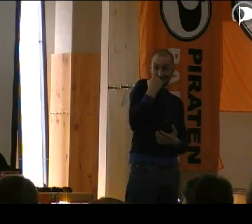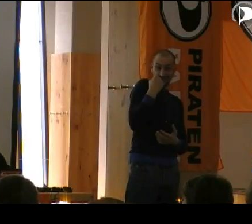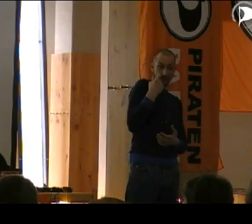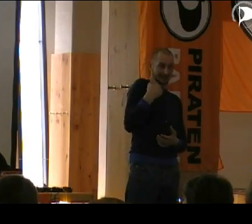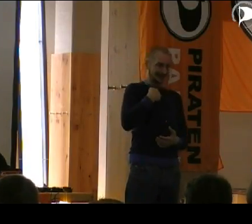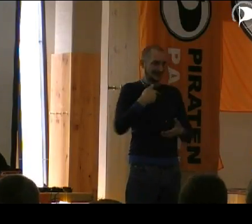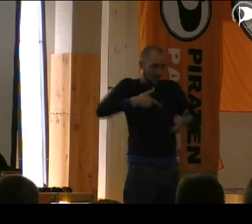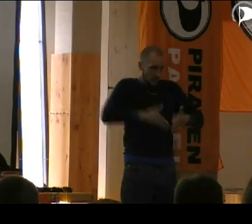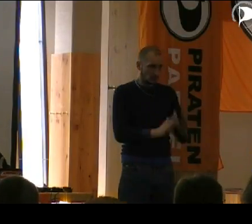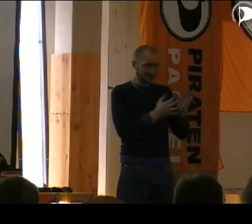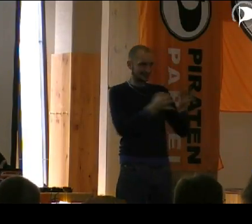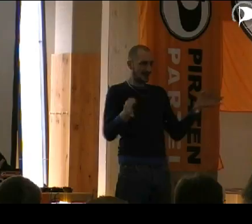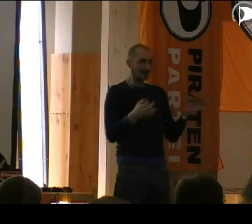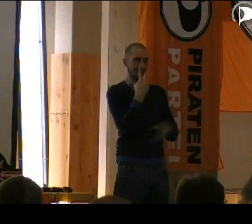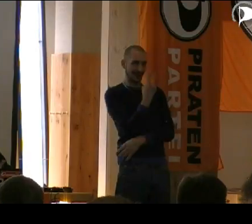geburtstag